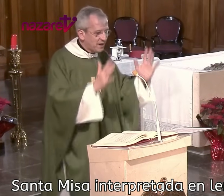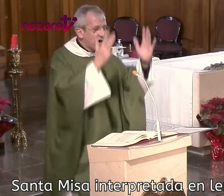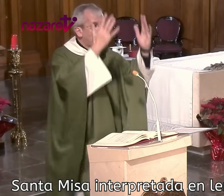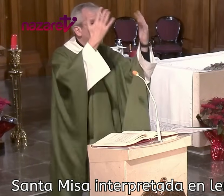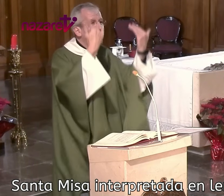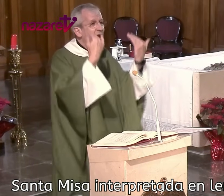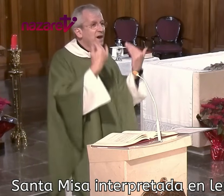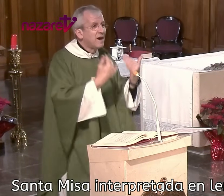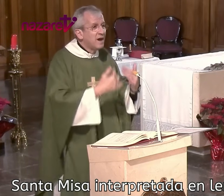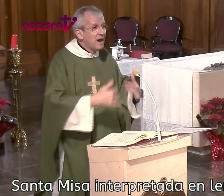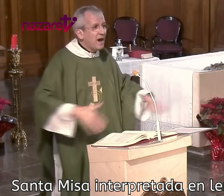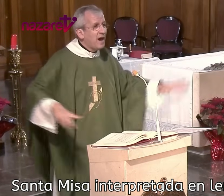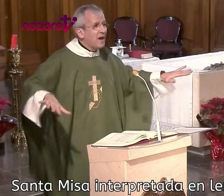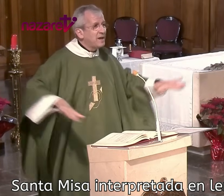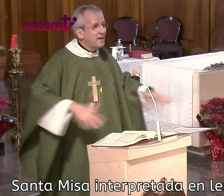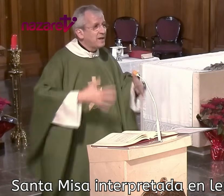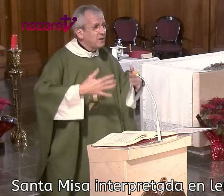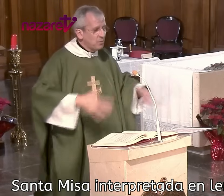aleluya,